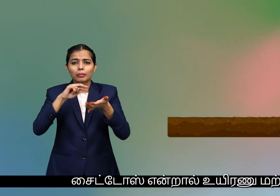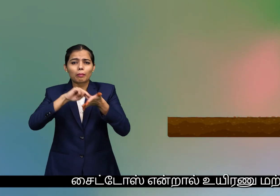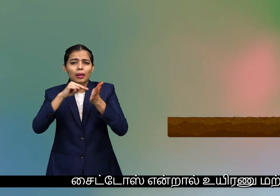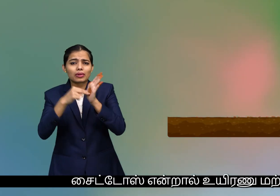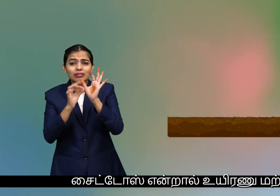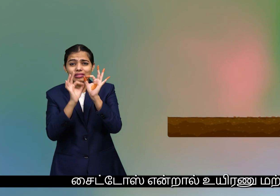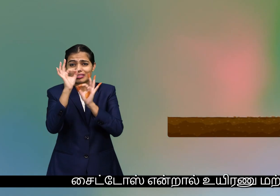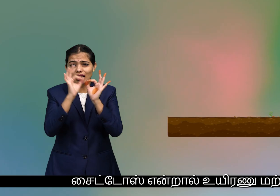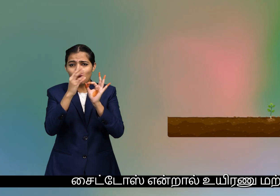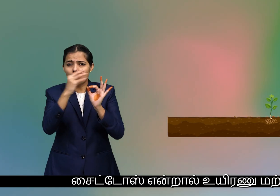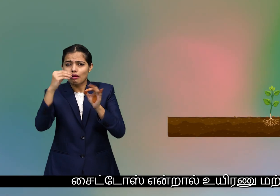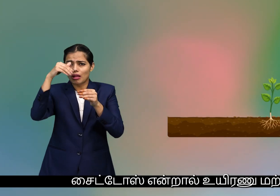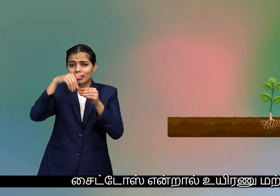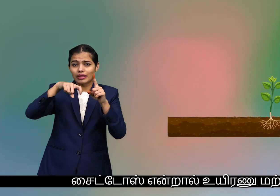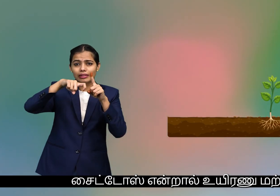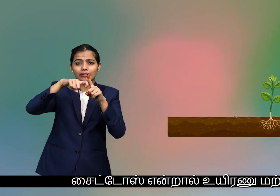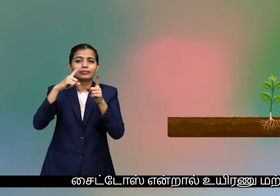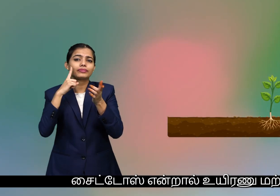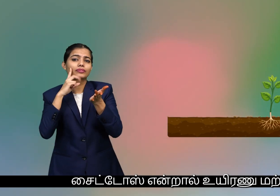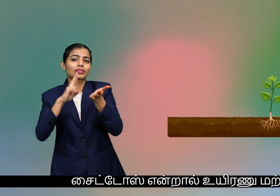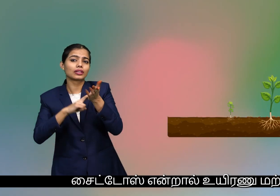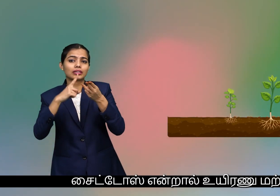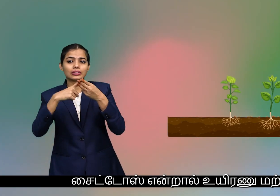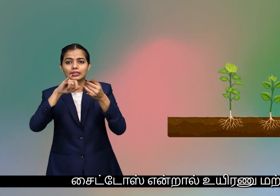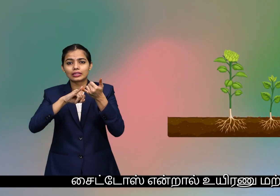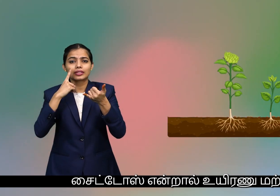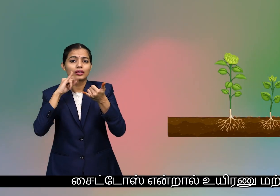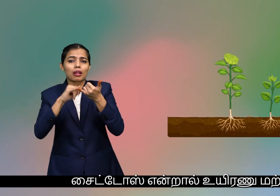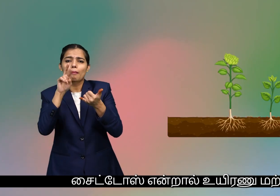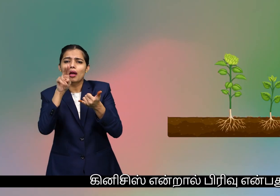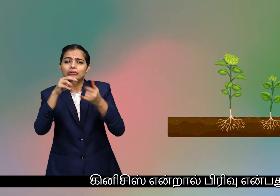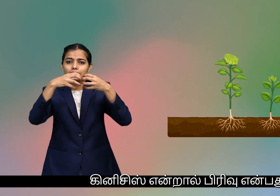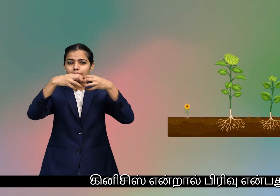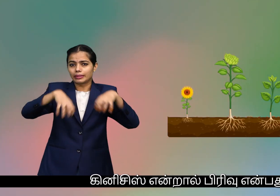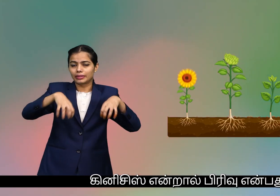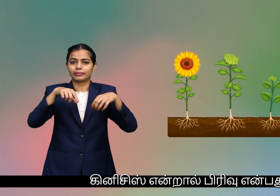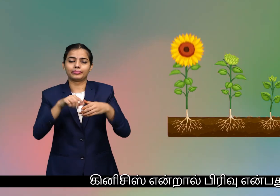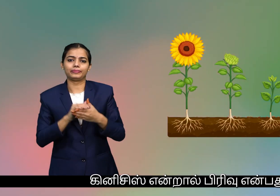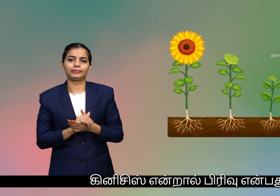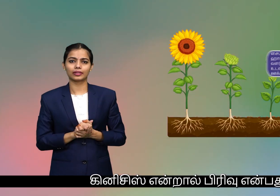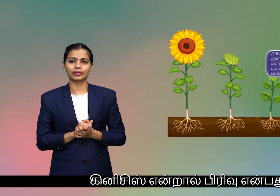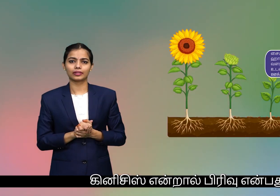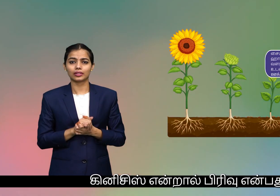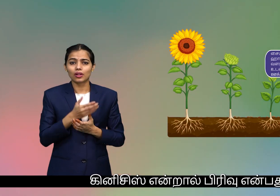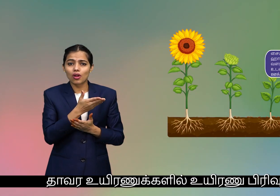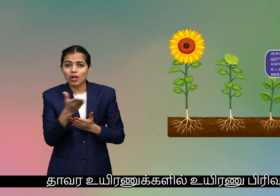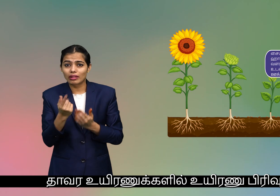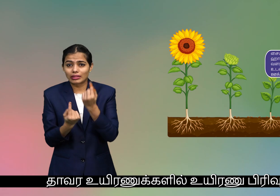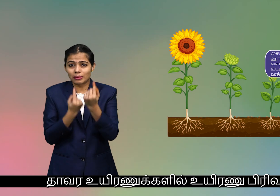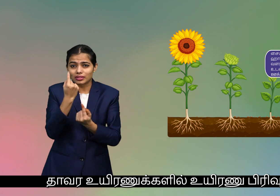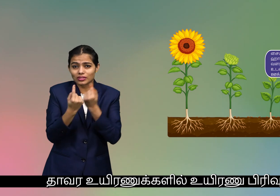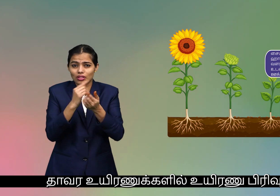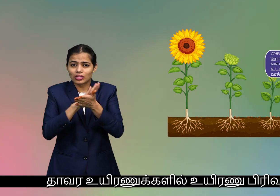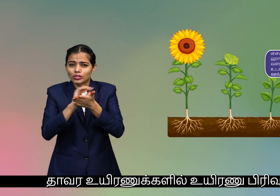அல்லது சைட்டோகினின்ஸ். சைட்டோஸ் என்றால் உயிரணு மற்றும் கினிஸ் என்றால் பிரிவு என்பது